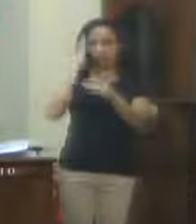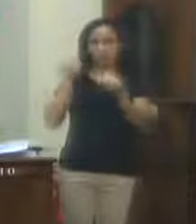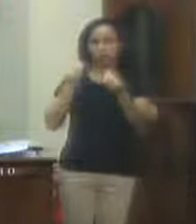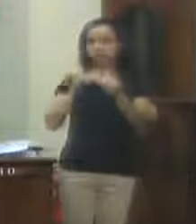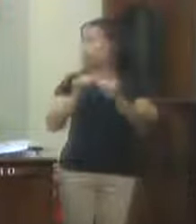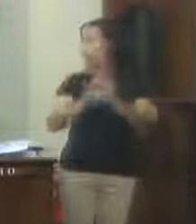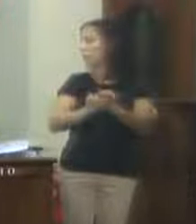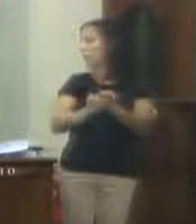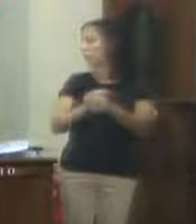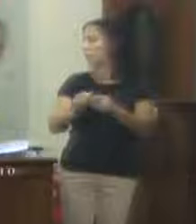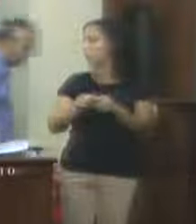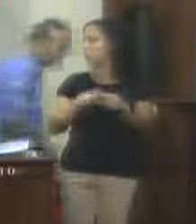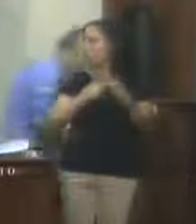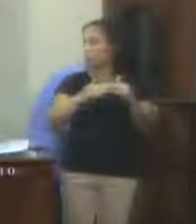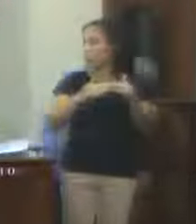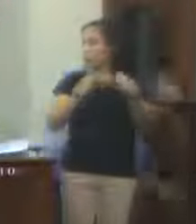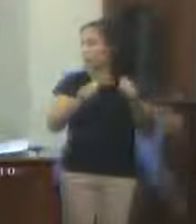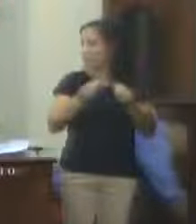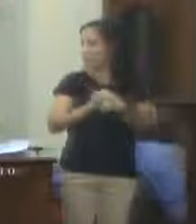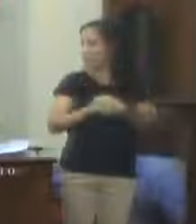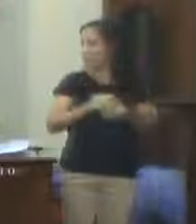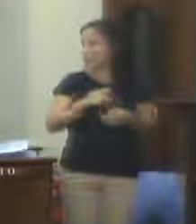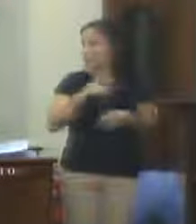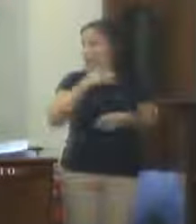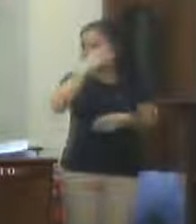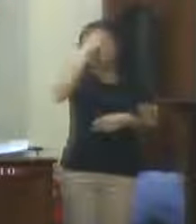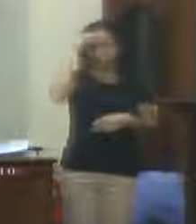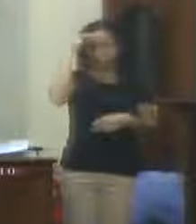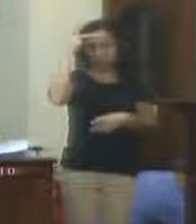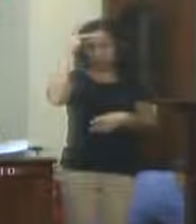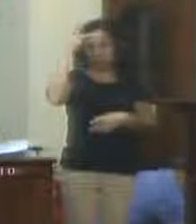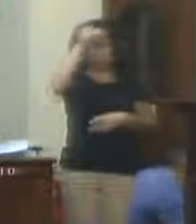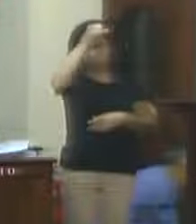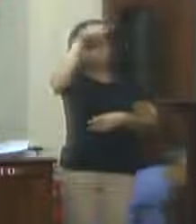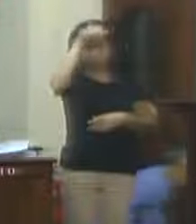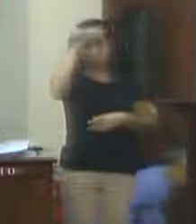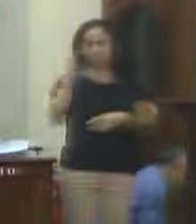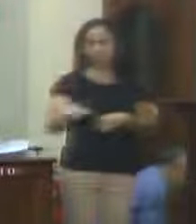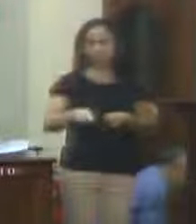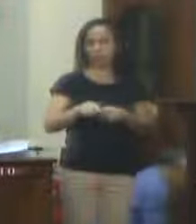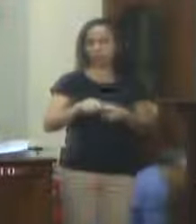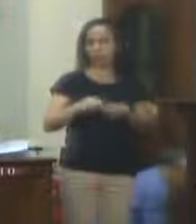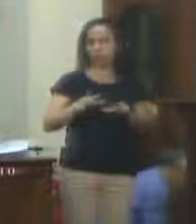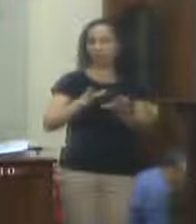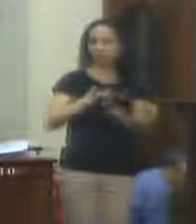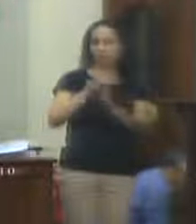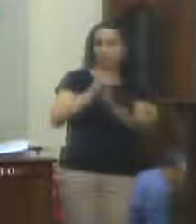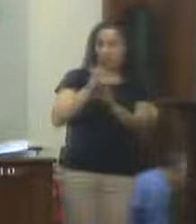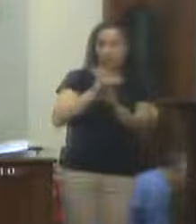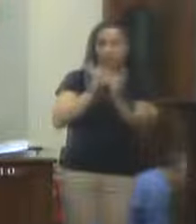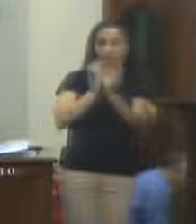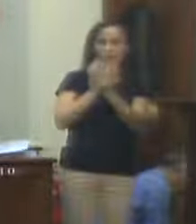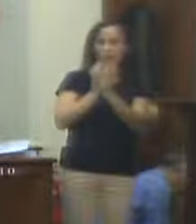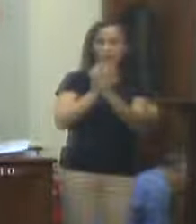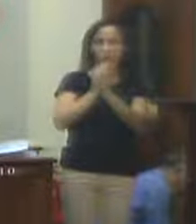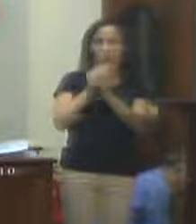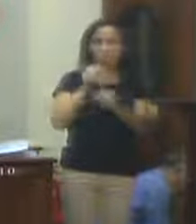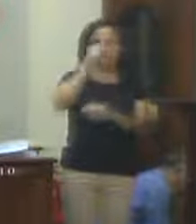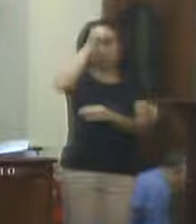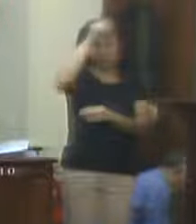em tela, solicitamos ao Poder Público Municipal, juntamente com a Coordenadoria de Trânsito de Guarda Municipal,